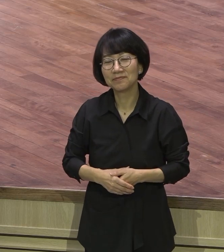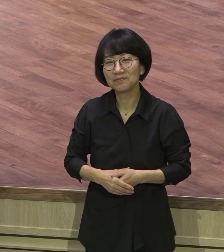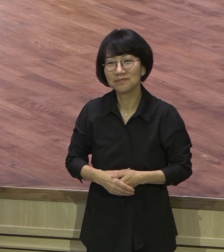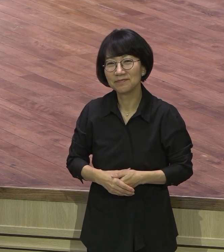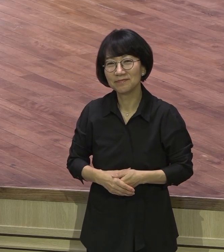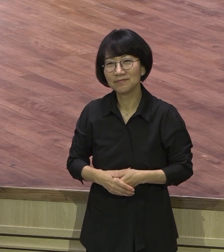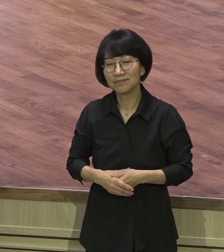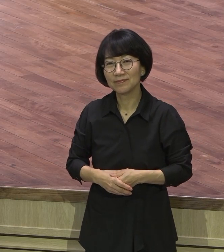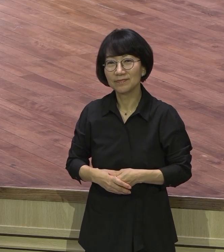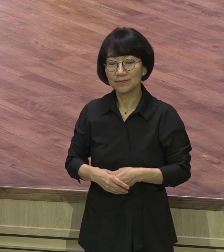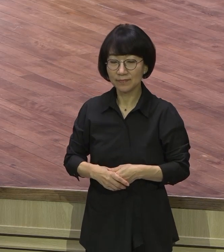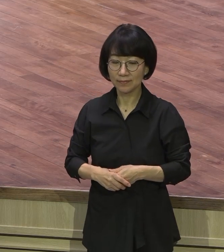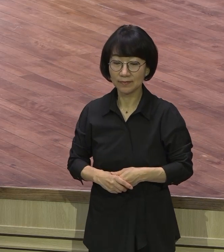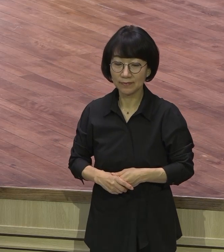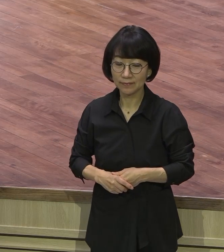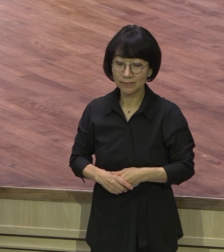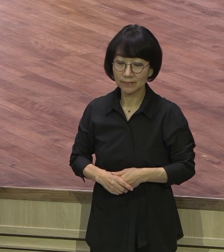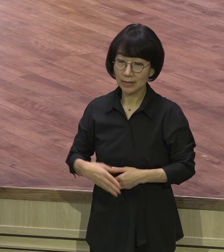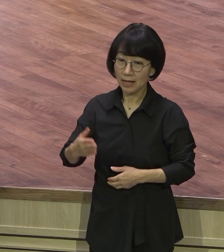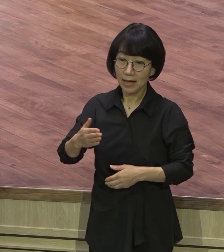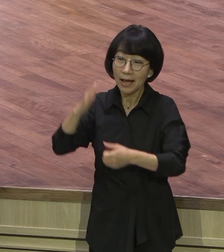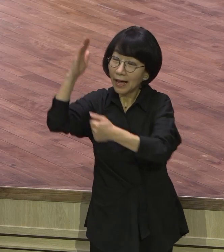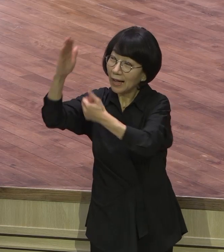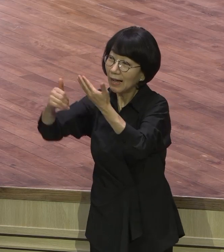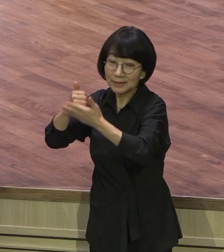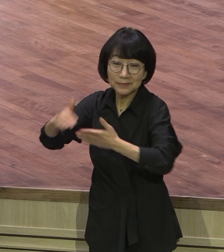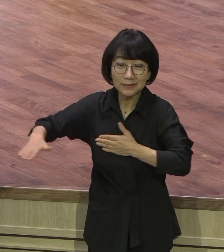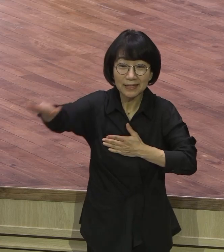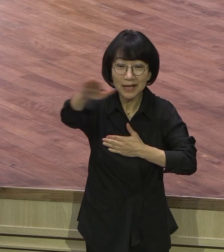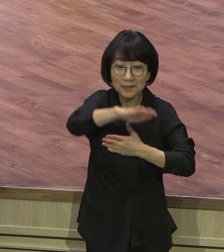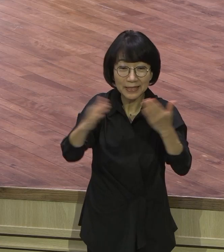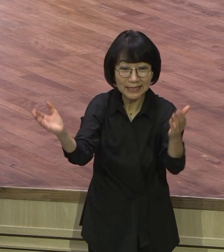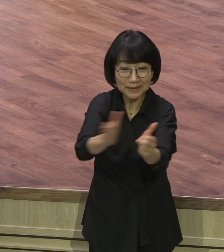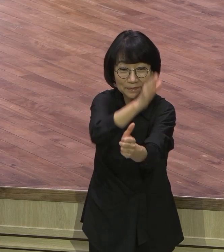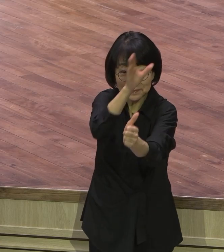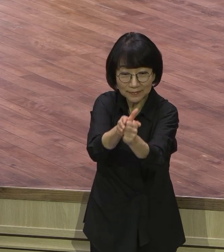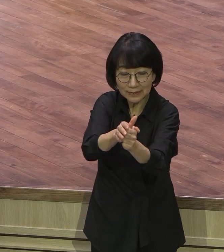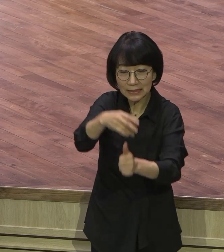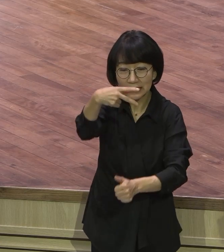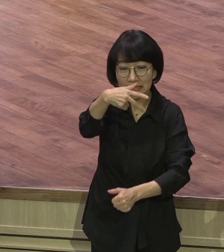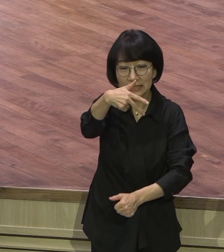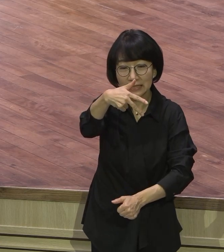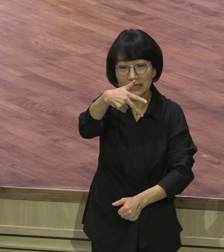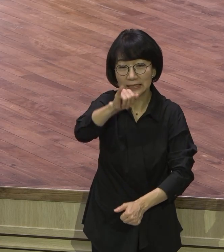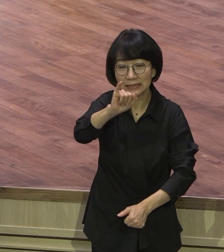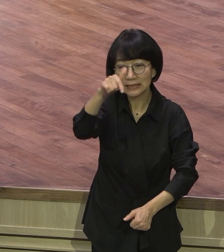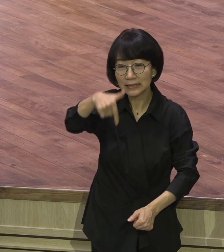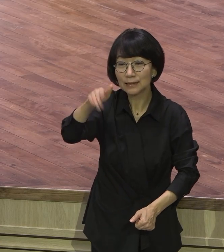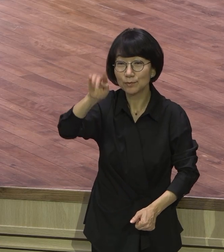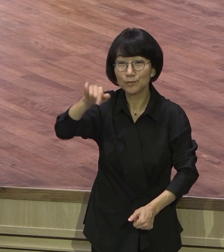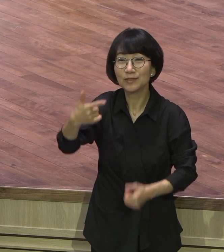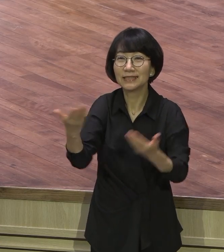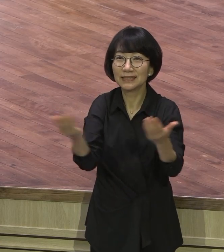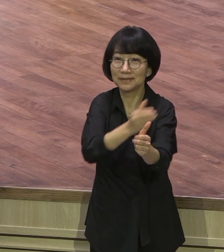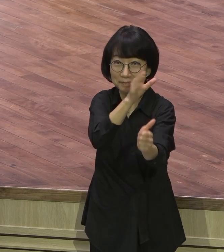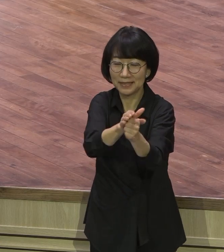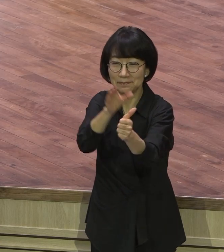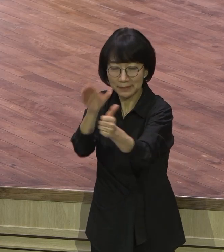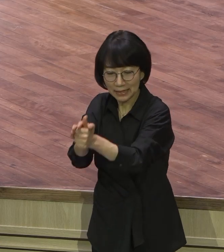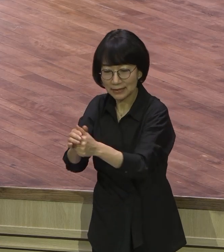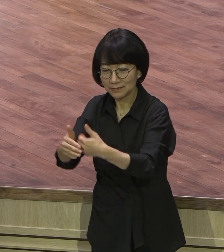내게 맡겨주신 영혼, 직분을 주어서 하나님. 내게 교사의 직분을 주어서, 구역장의 직분을 주어서, 지역장의